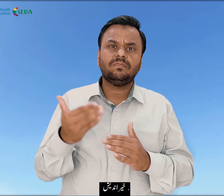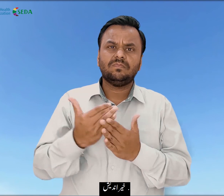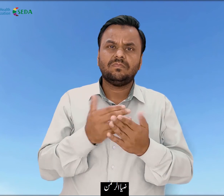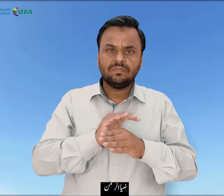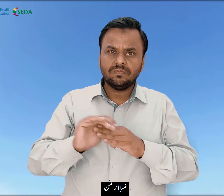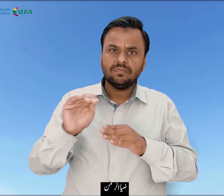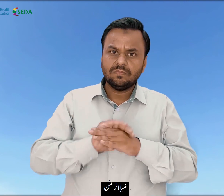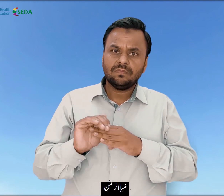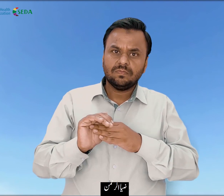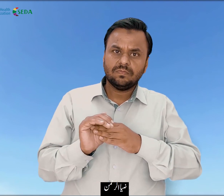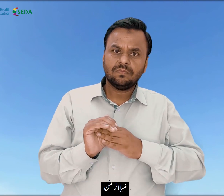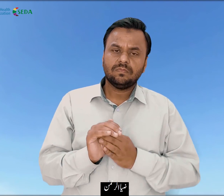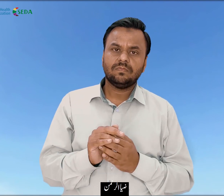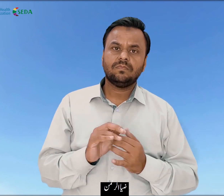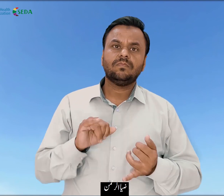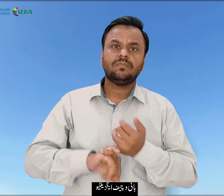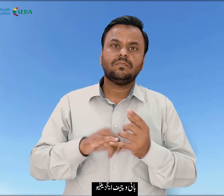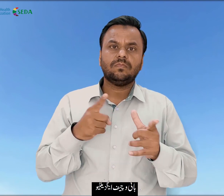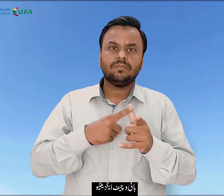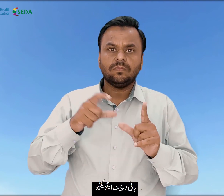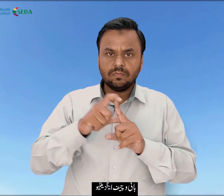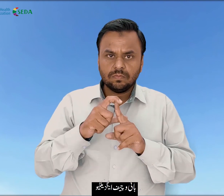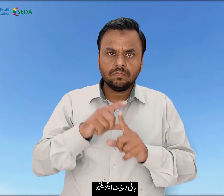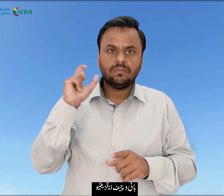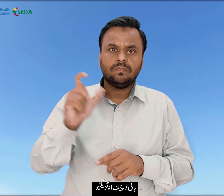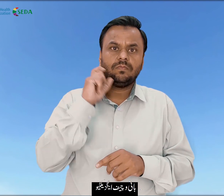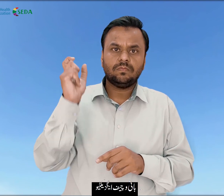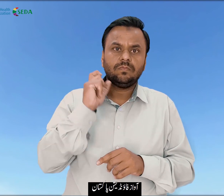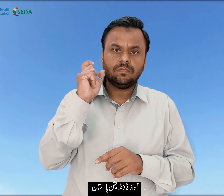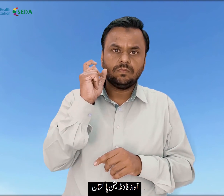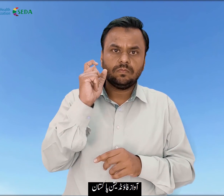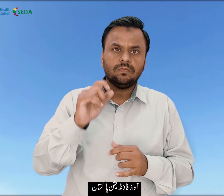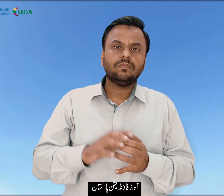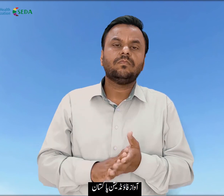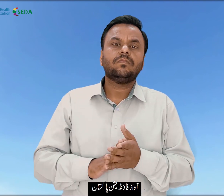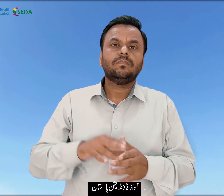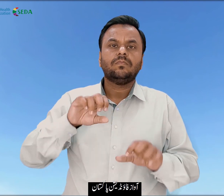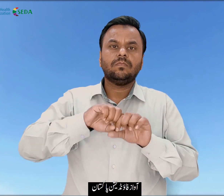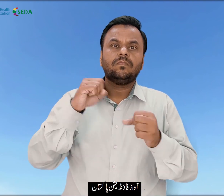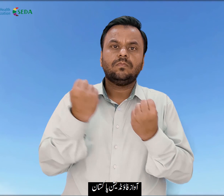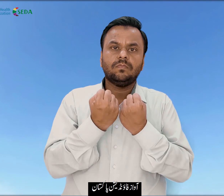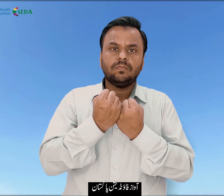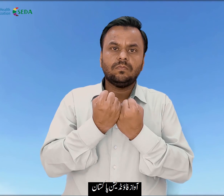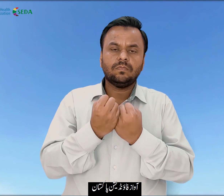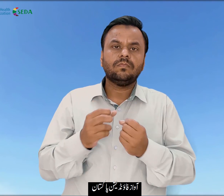ضیاء الرحمان، بانی اور چیف ایگزیکٹو، آواز فاؤنڈیشن پاکستان۔